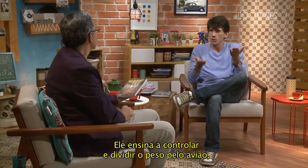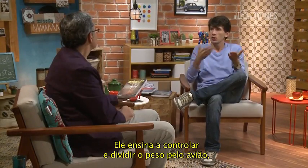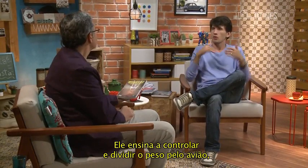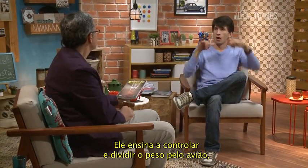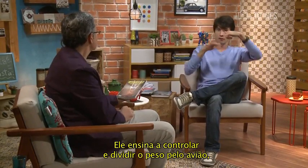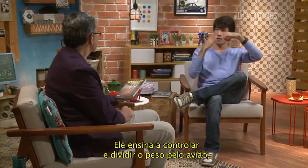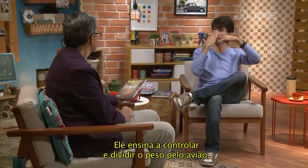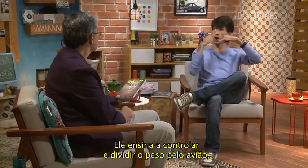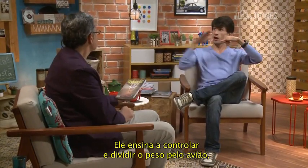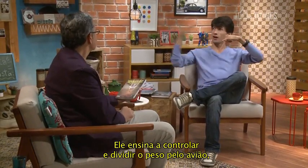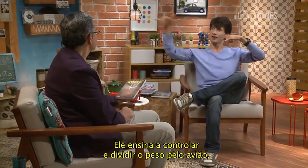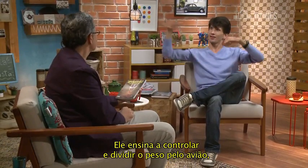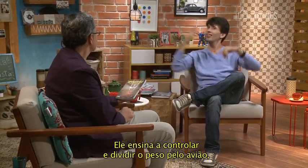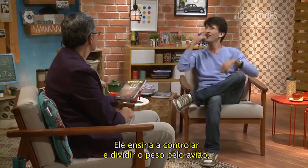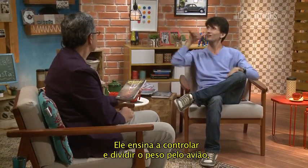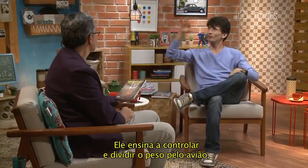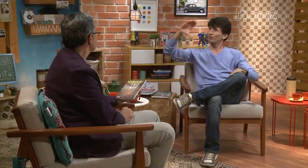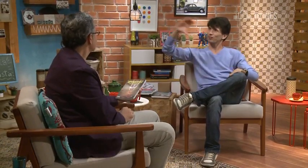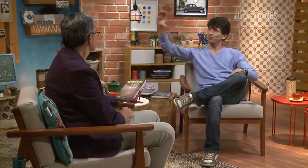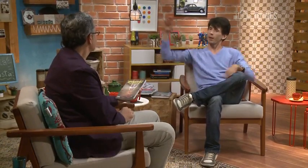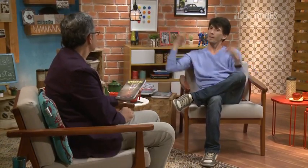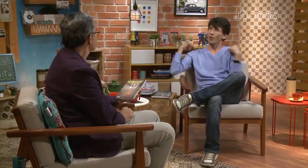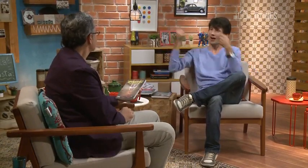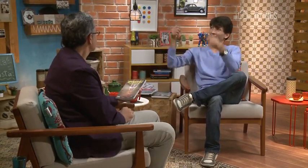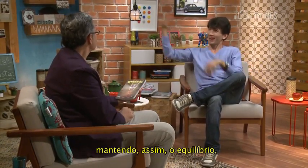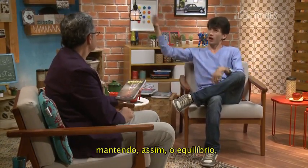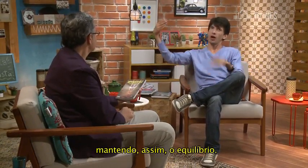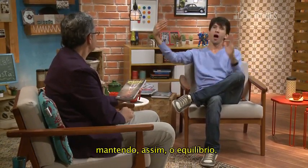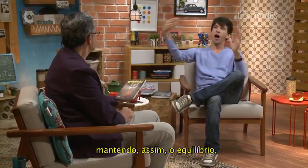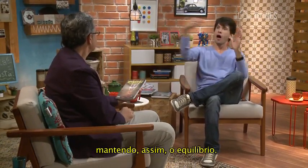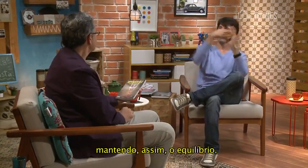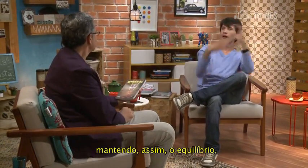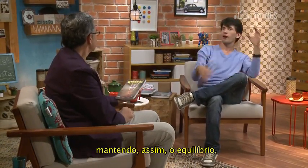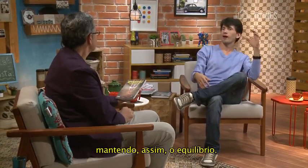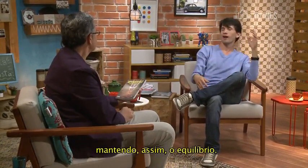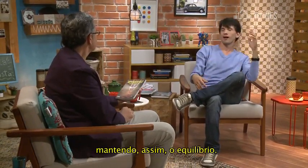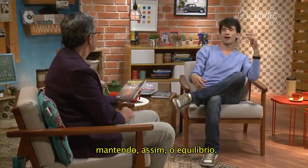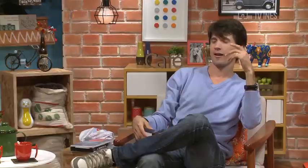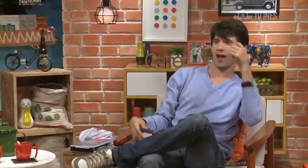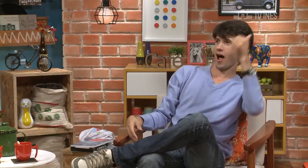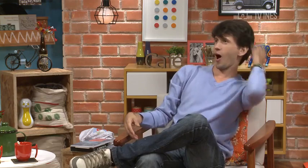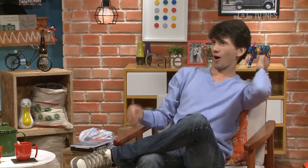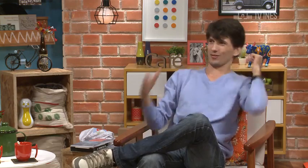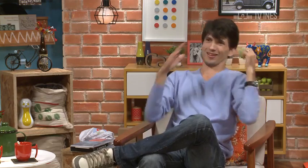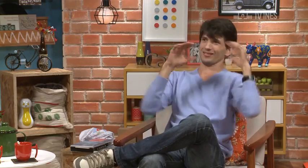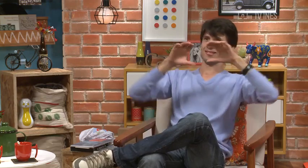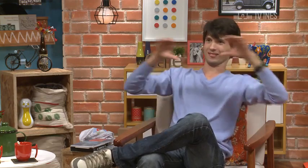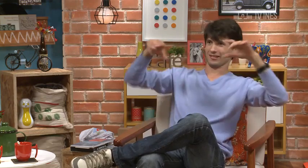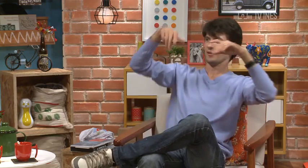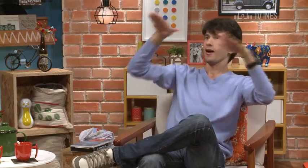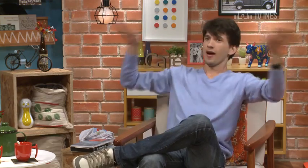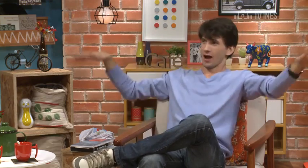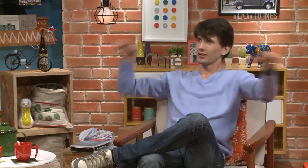dividir o peso pelo avião e mantendo assim o equilíbrio é